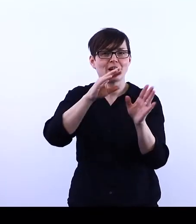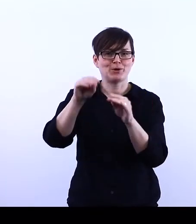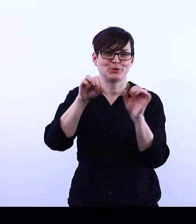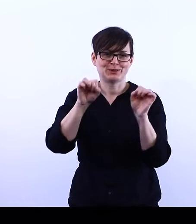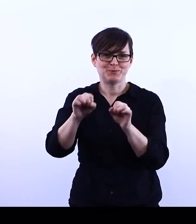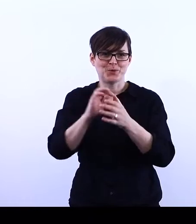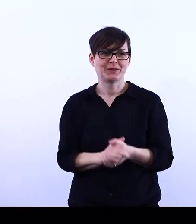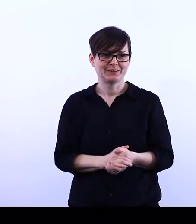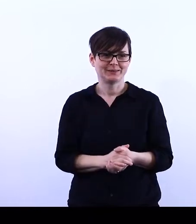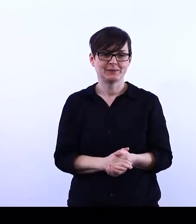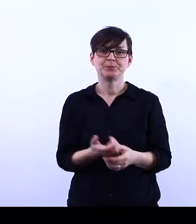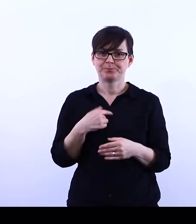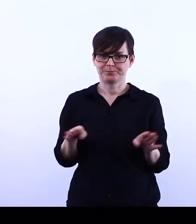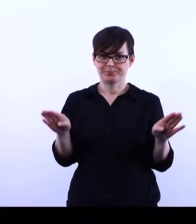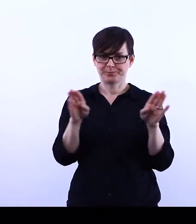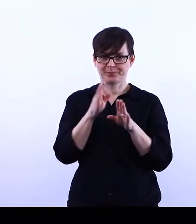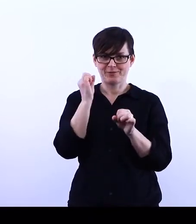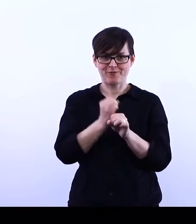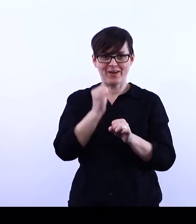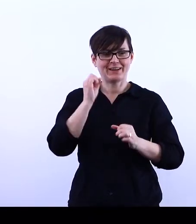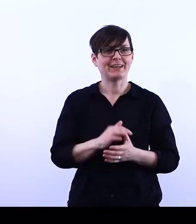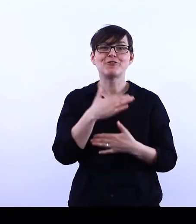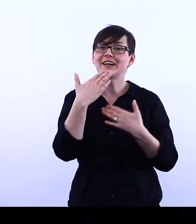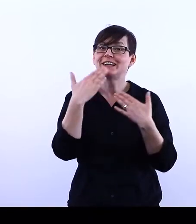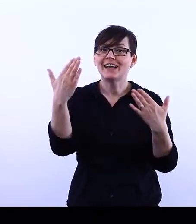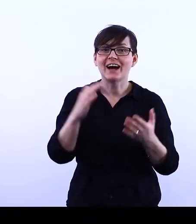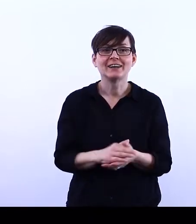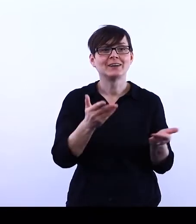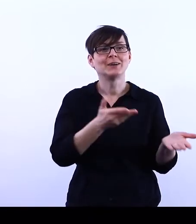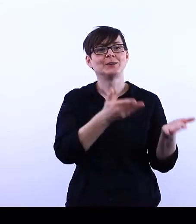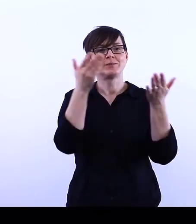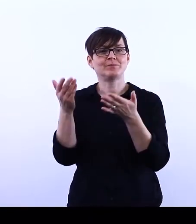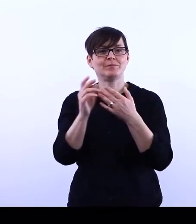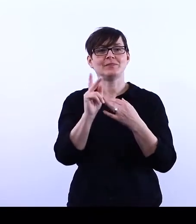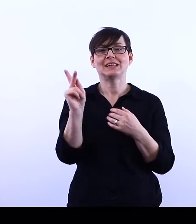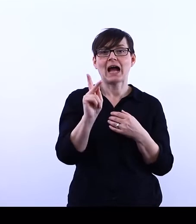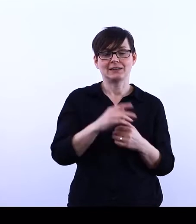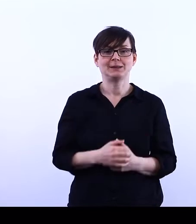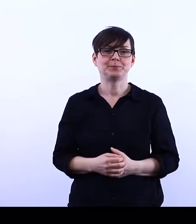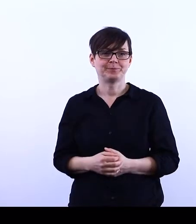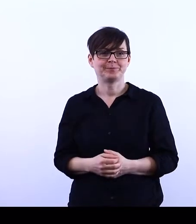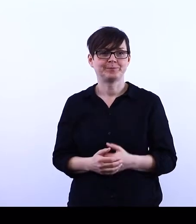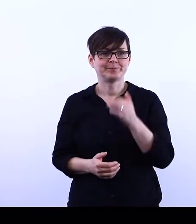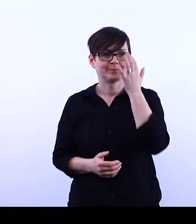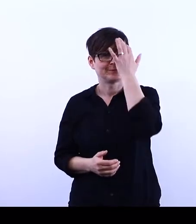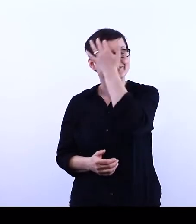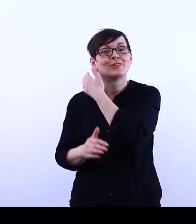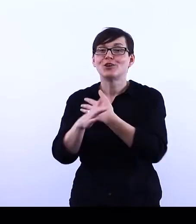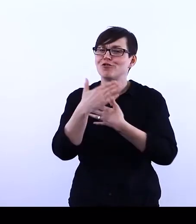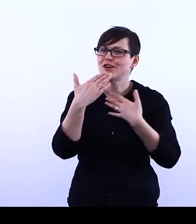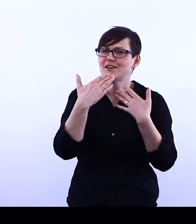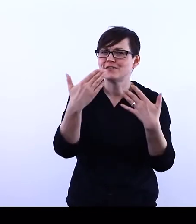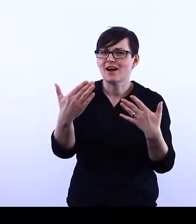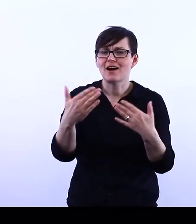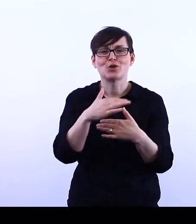beende ich mal meine Bildschirmfreigabe und übergebe gern an Katrin. Ja, vielen, vielen Dank. Auch vielen Dank